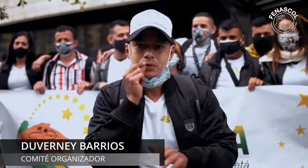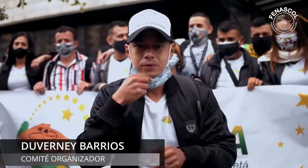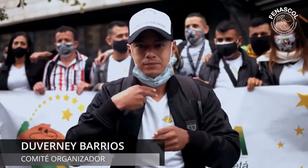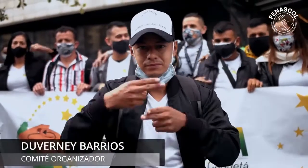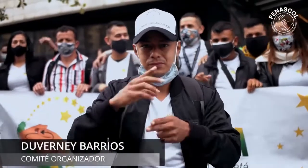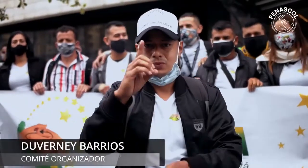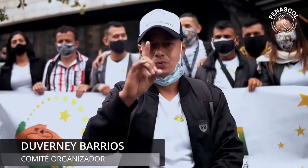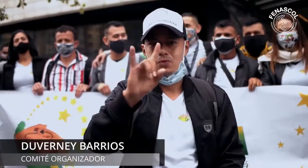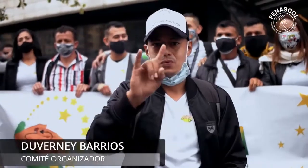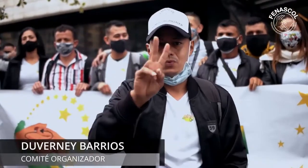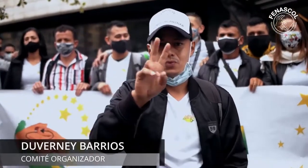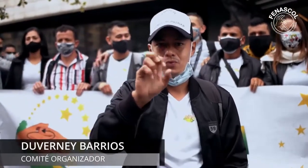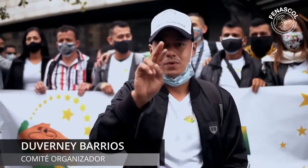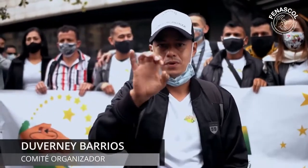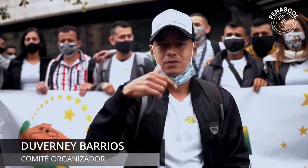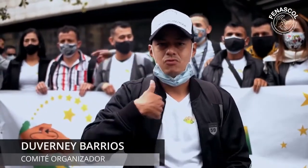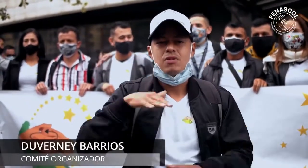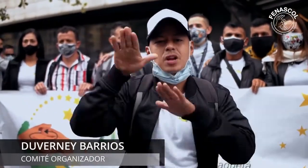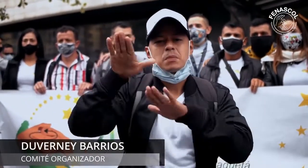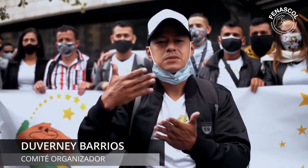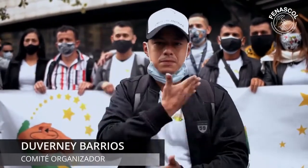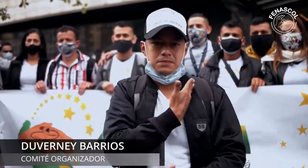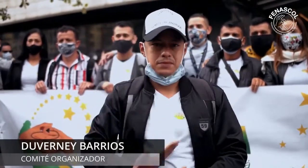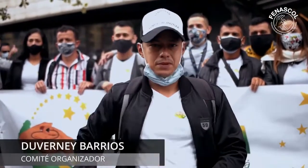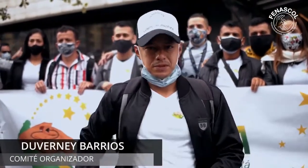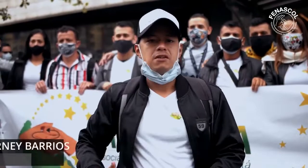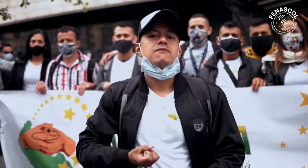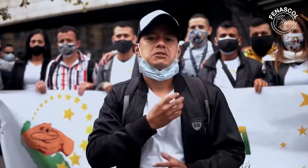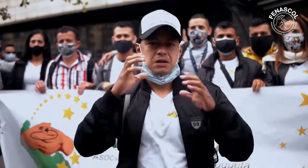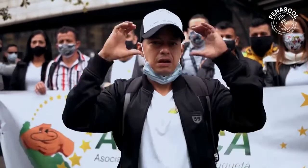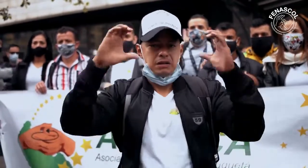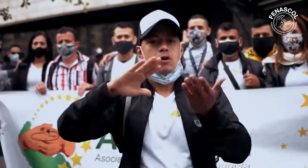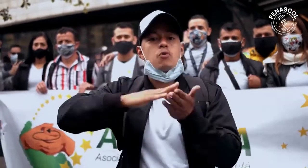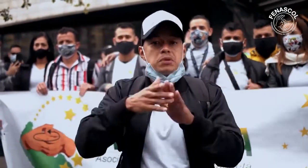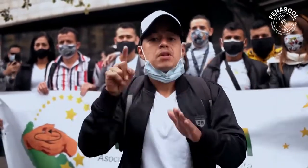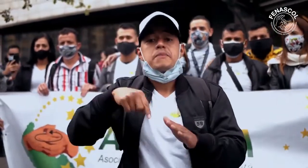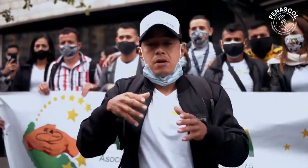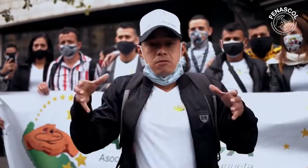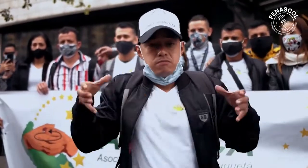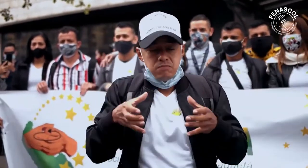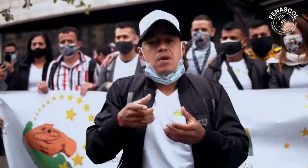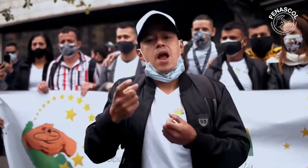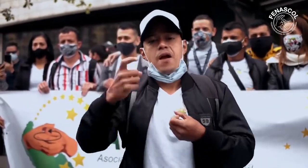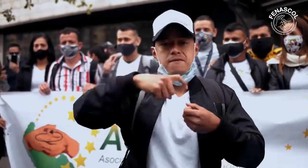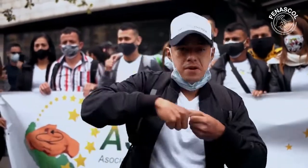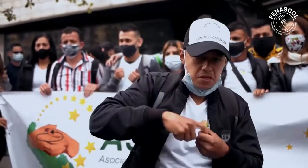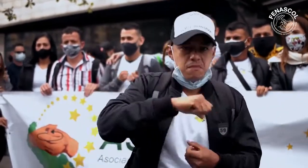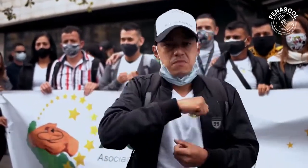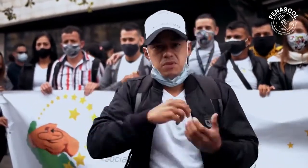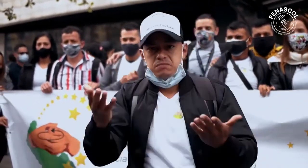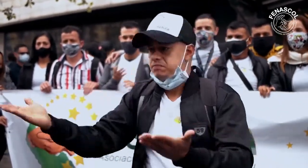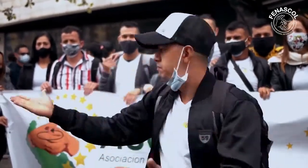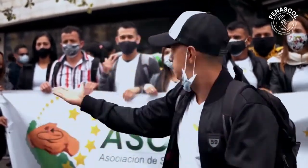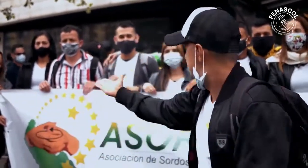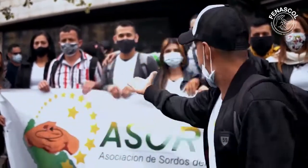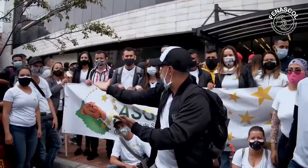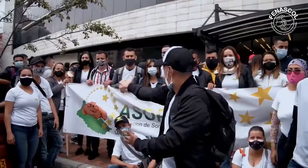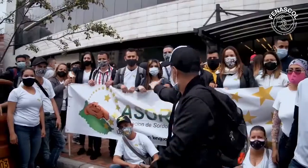seña. Soy Duvernay Barrios, presidente y representante de ASORCA, la Asociación de Sordos del